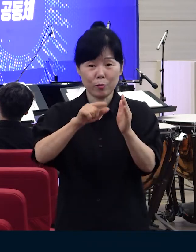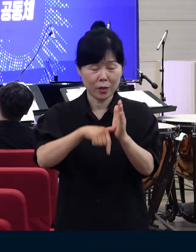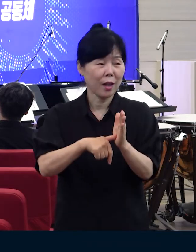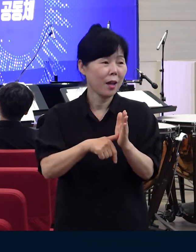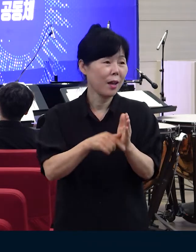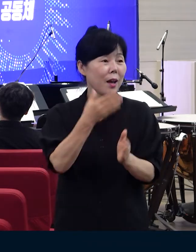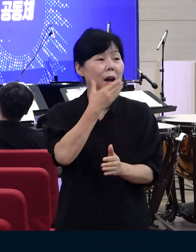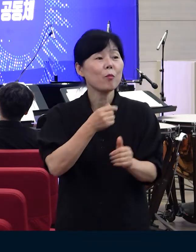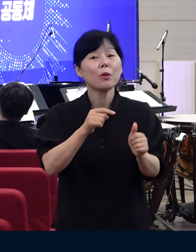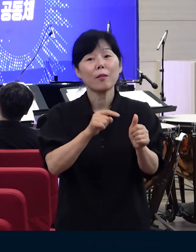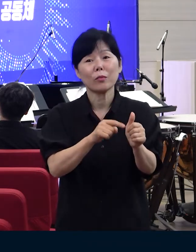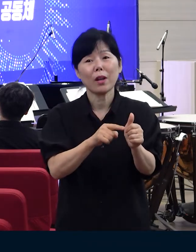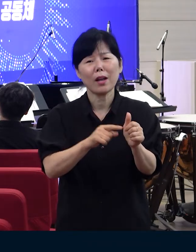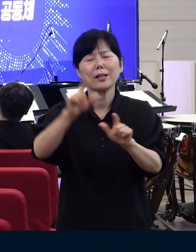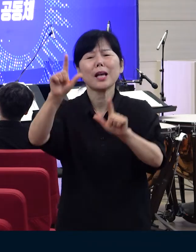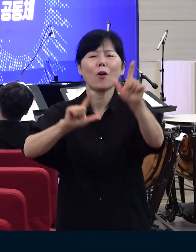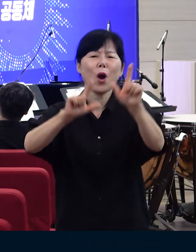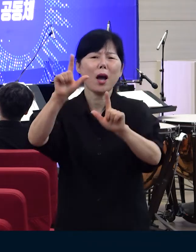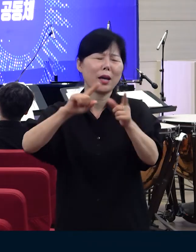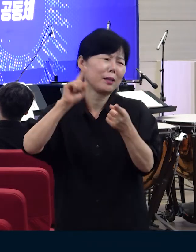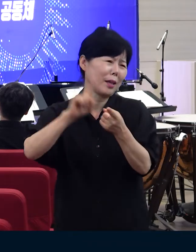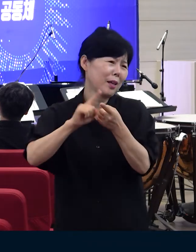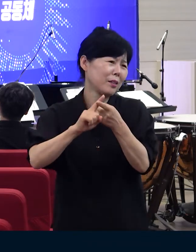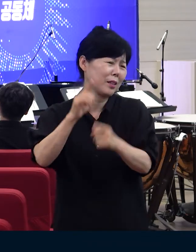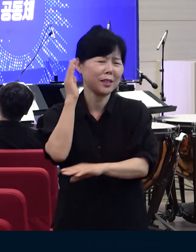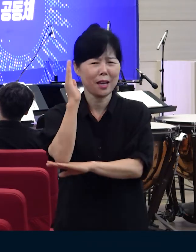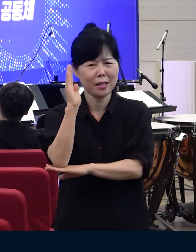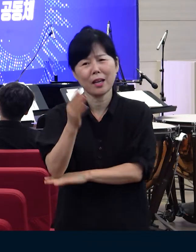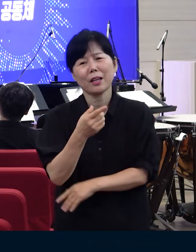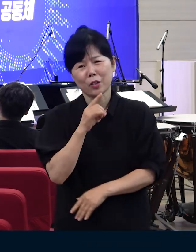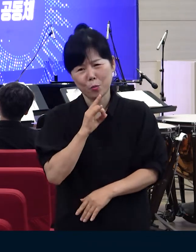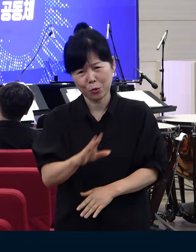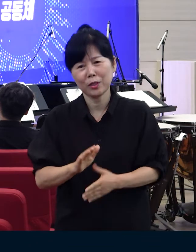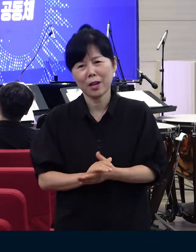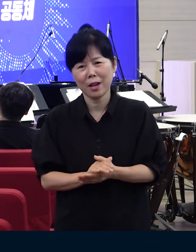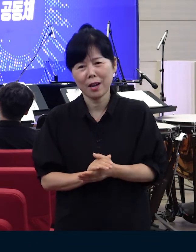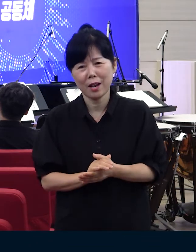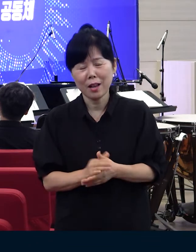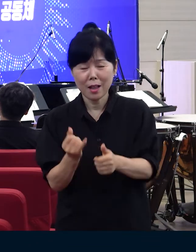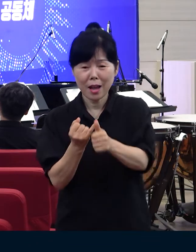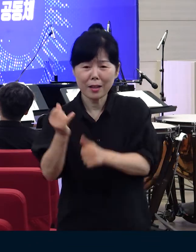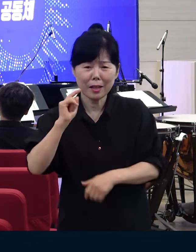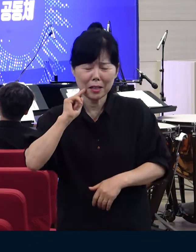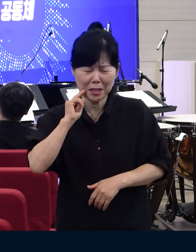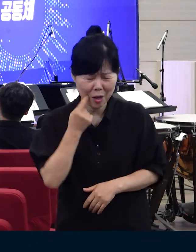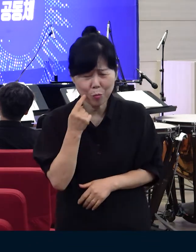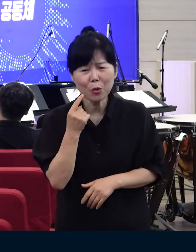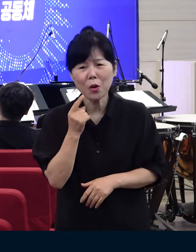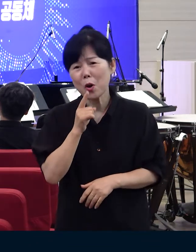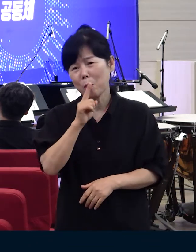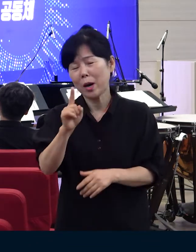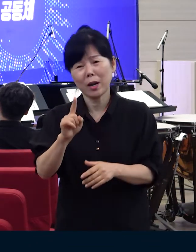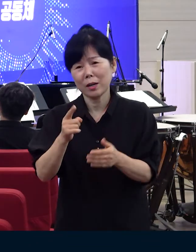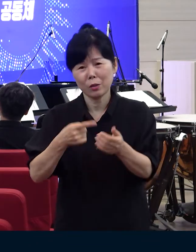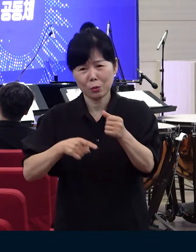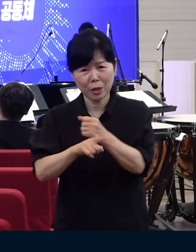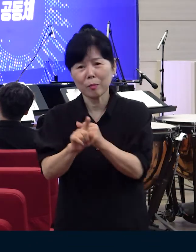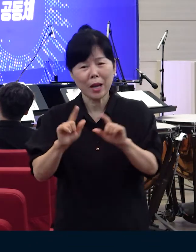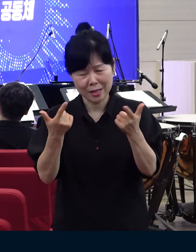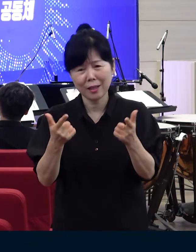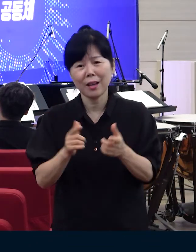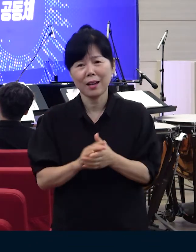처한 상황을 이야기하고 싶은 거예요. 자신의 아내가 아름답다면 그것 때문에 자신이 죽을 수도 있는